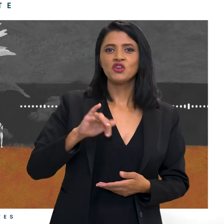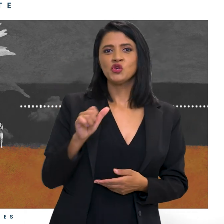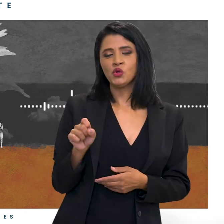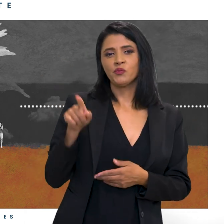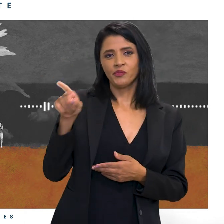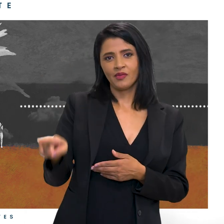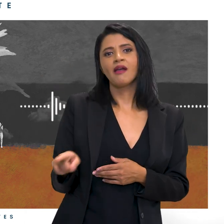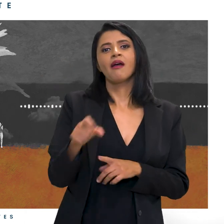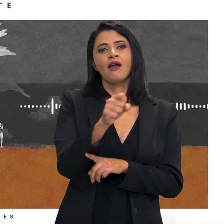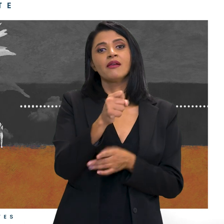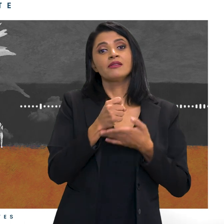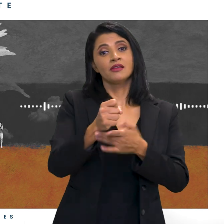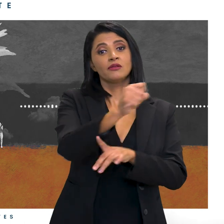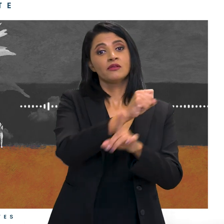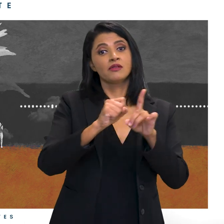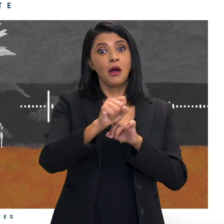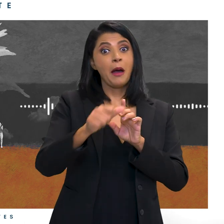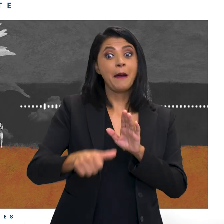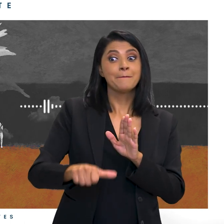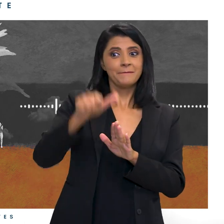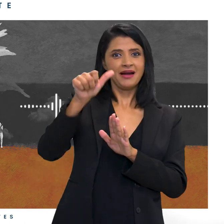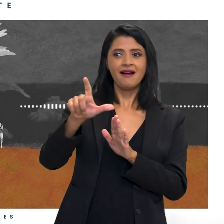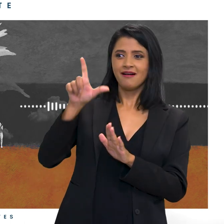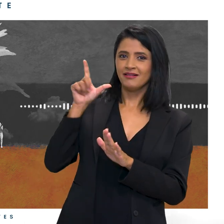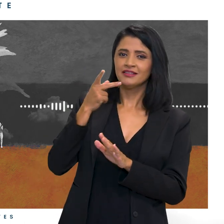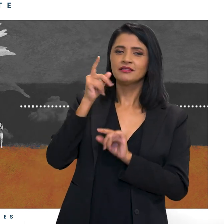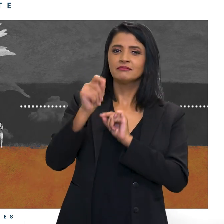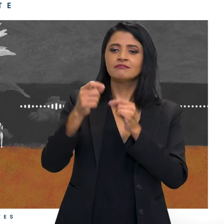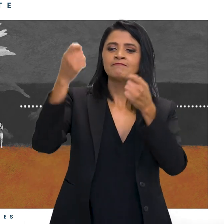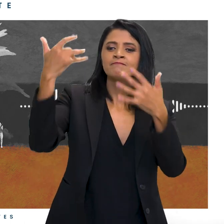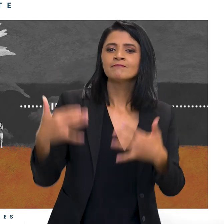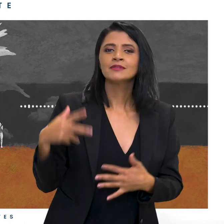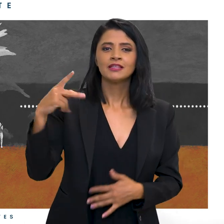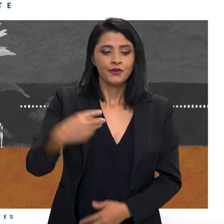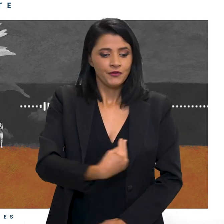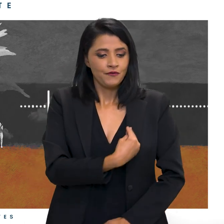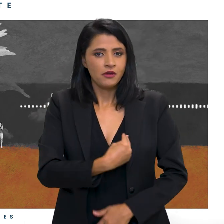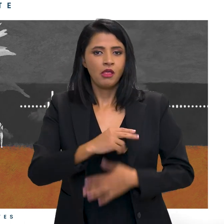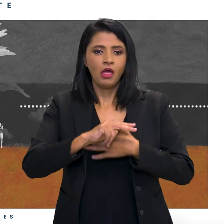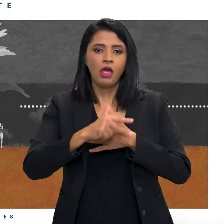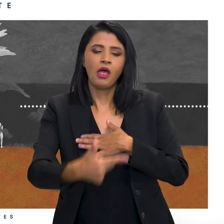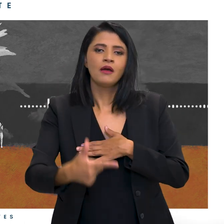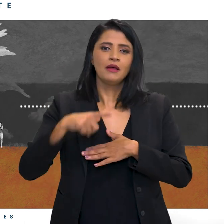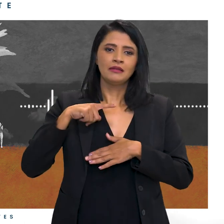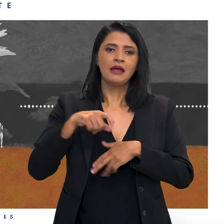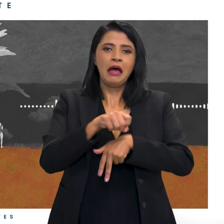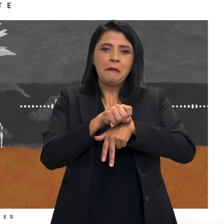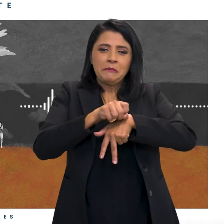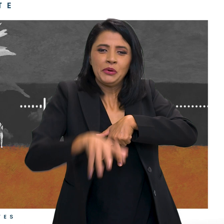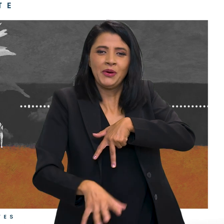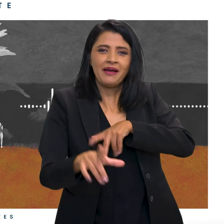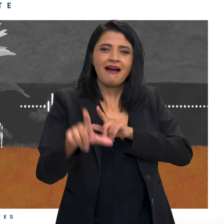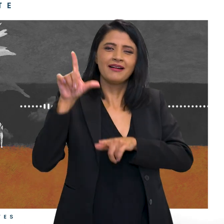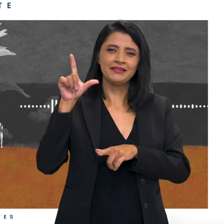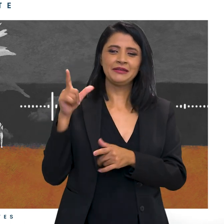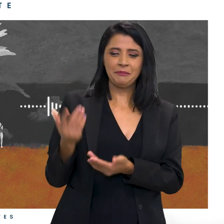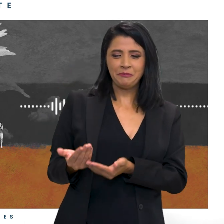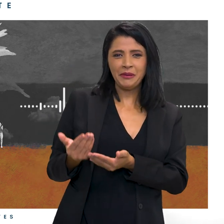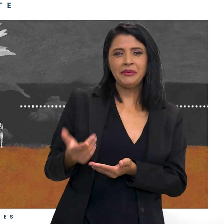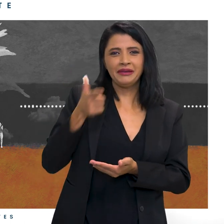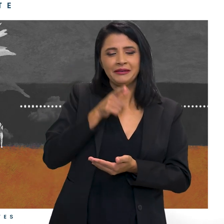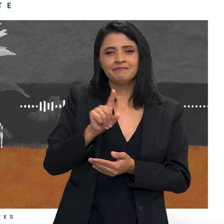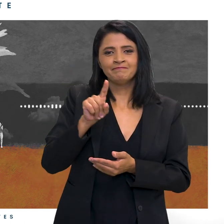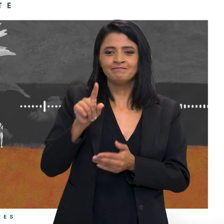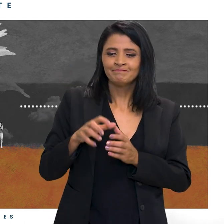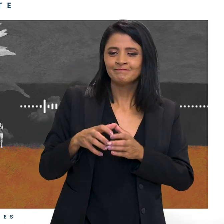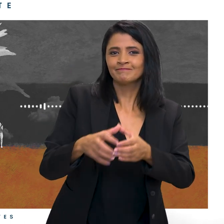Total, a Jo é assistente social e aparece na nossa primeira temporada contando como foi a vida com consequências da poliomielite que teve quando era